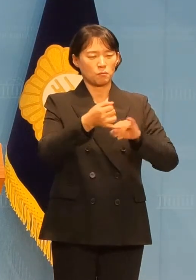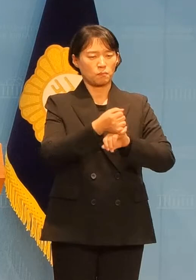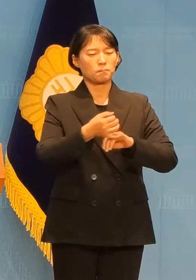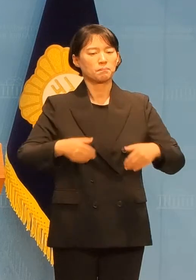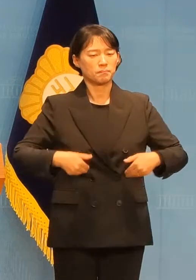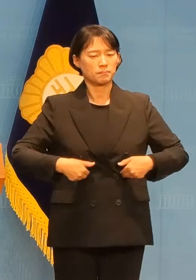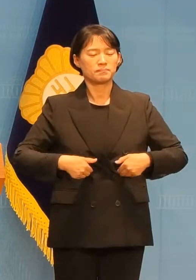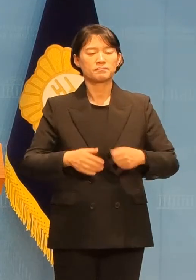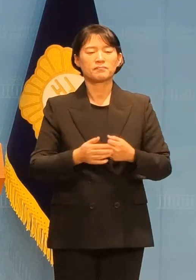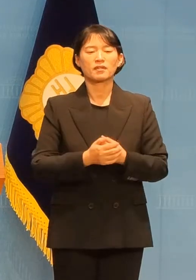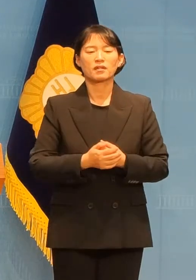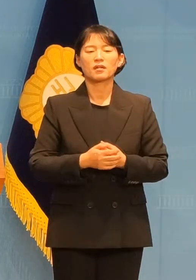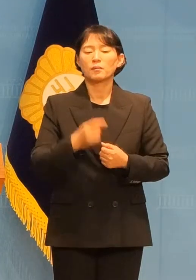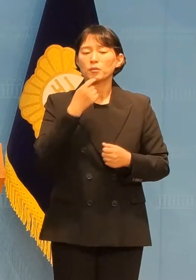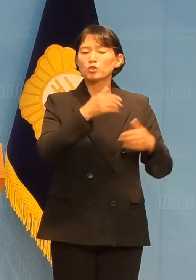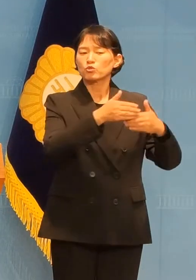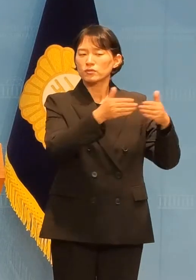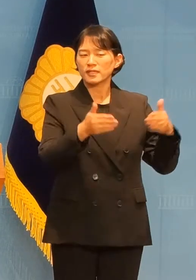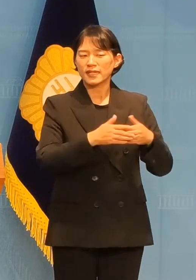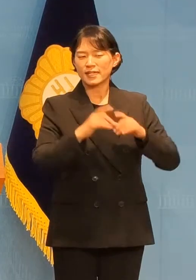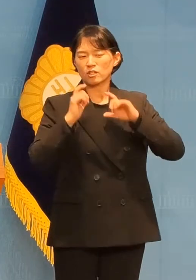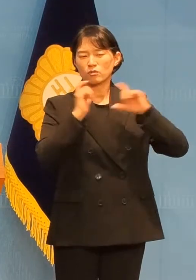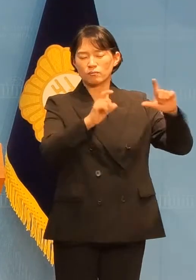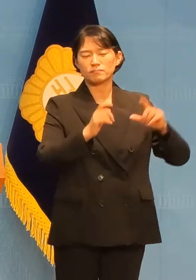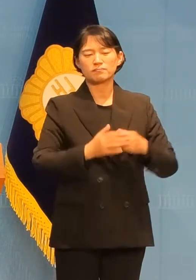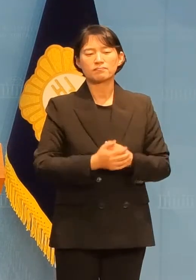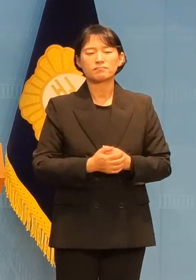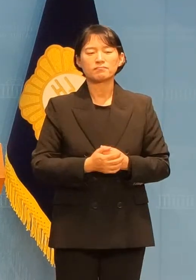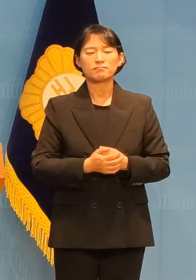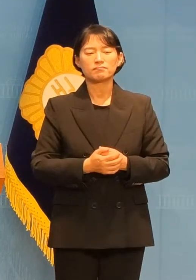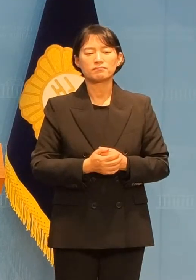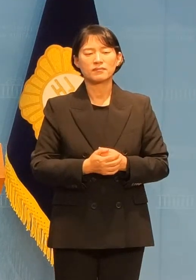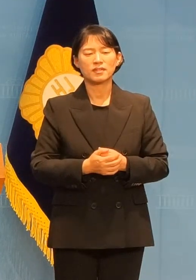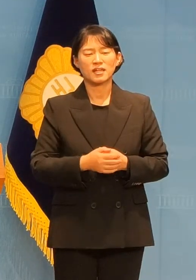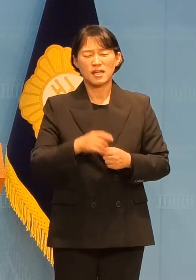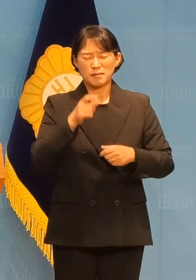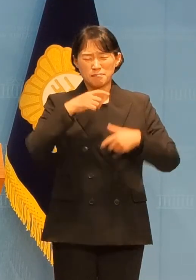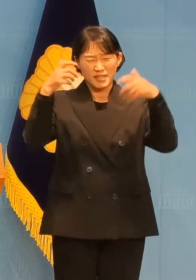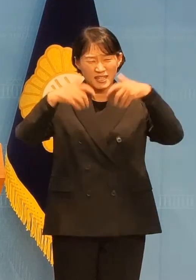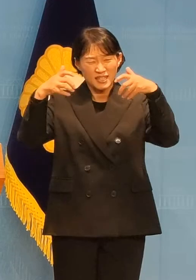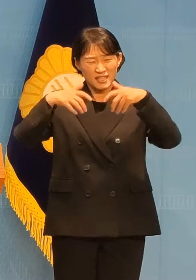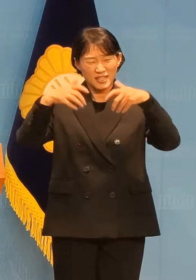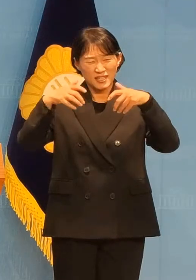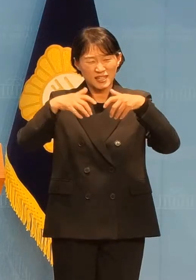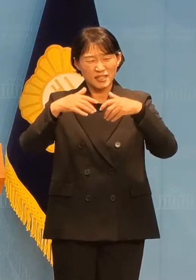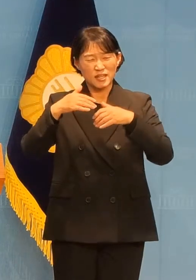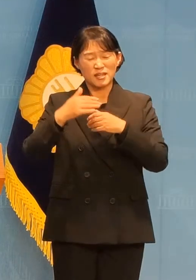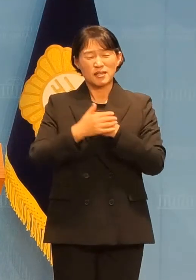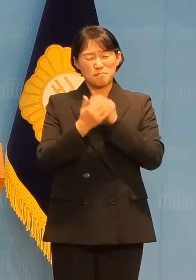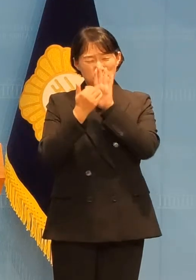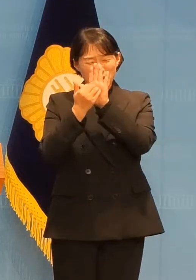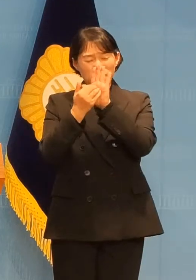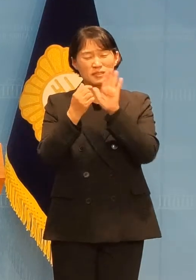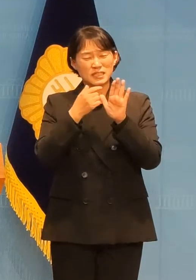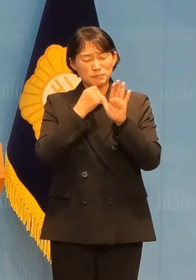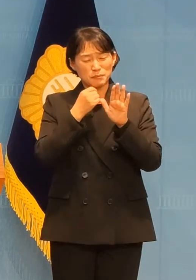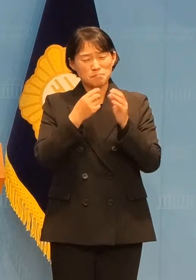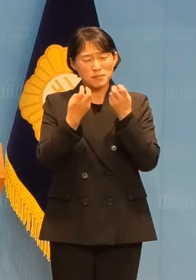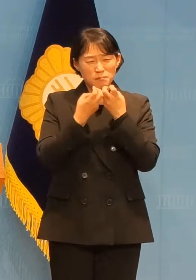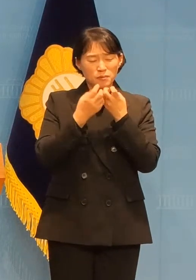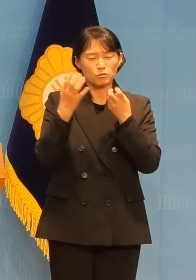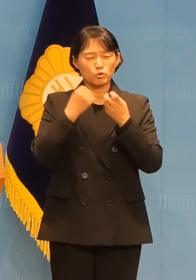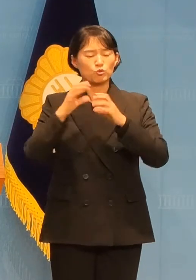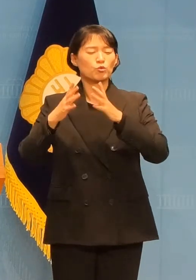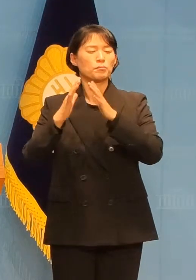도리입니다. 민주당의 엄중히 경고합니다. 소나기를 피하려는 얄팍한 임시 방편으로 국민의